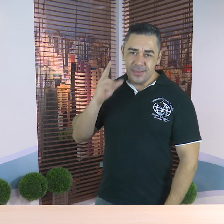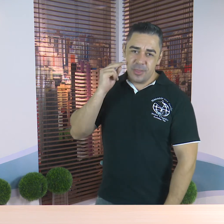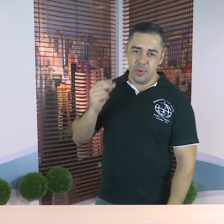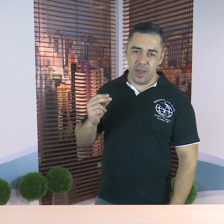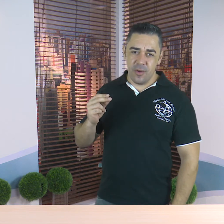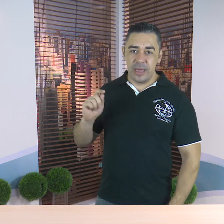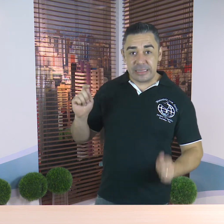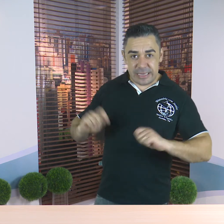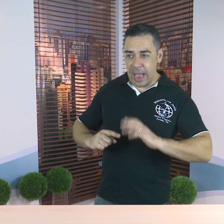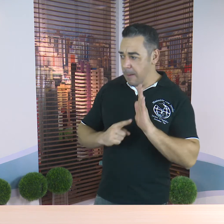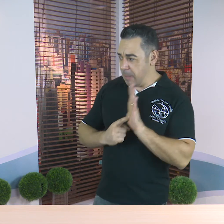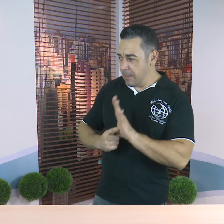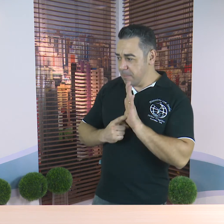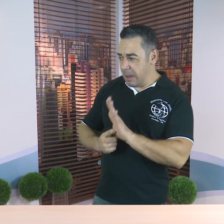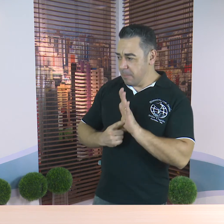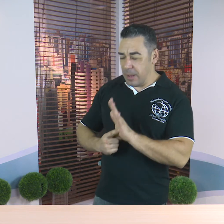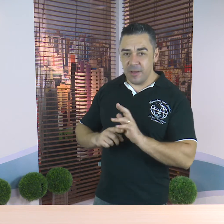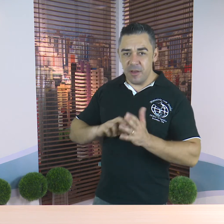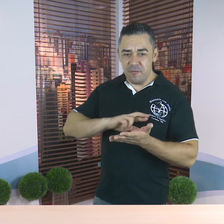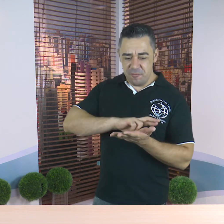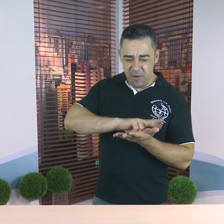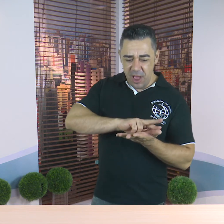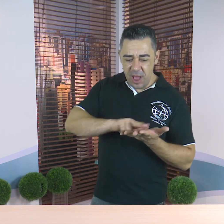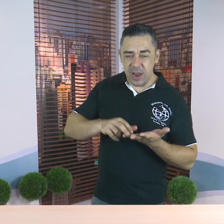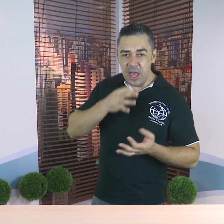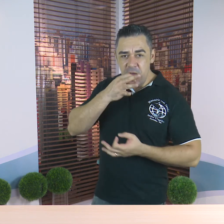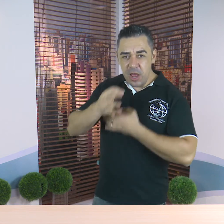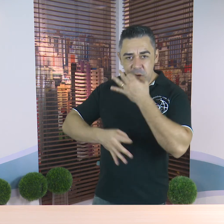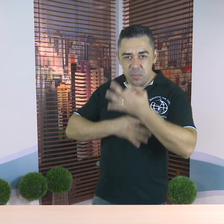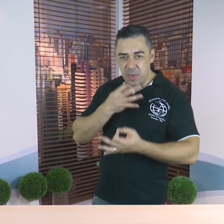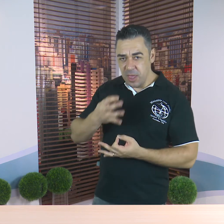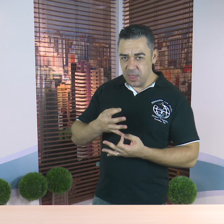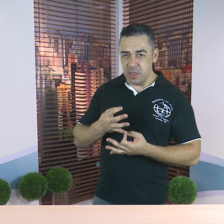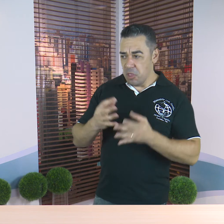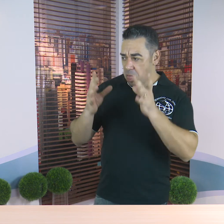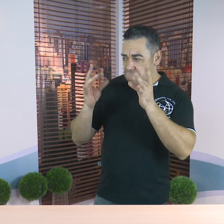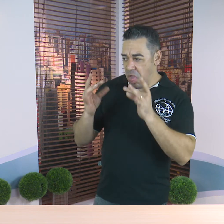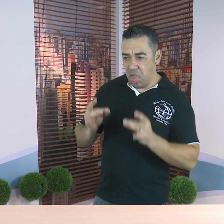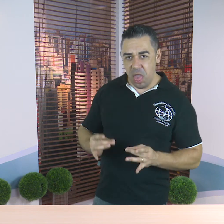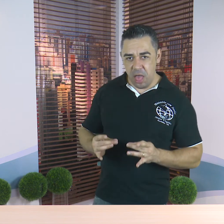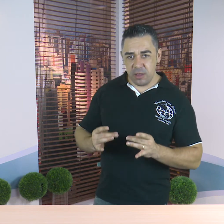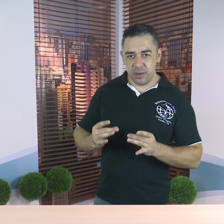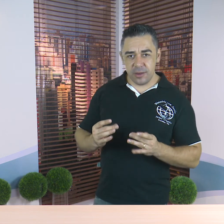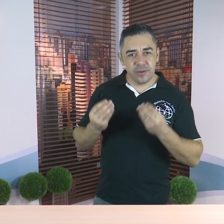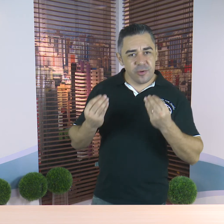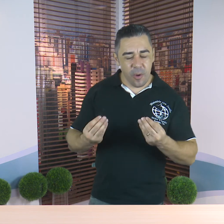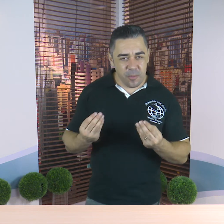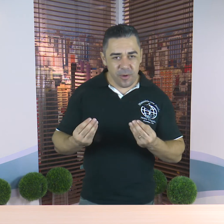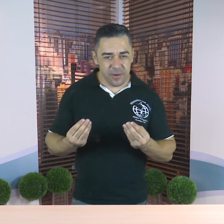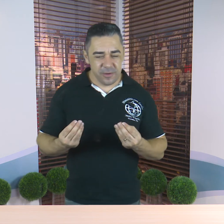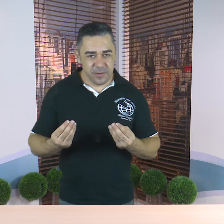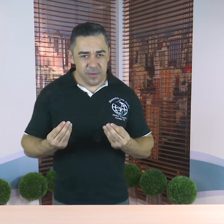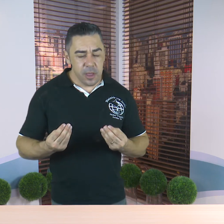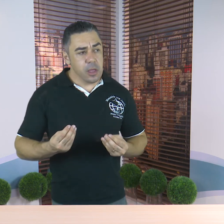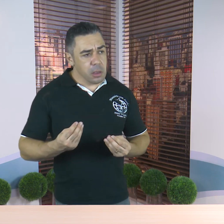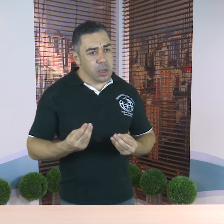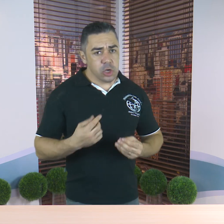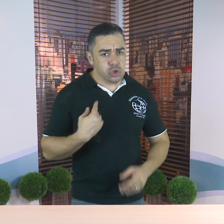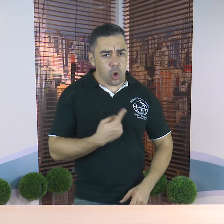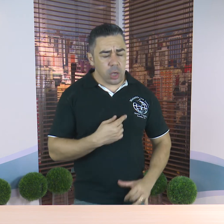de apresentar os mais variados diagnósticos e prescrições espirituais. E tudo soa tão coerente,